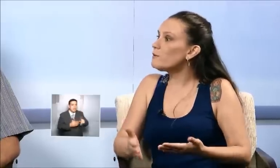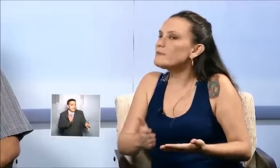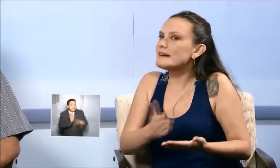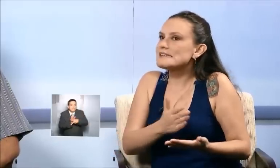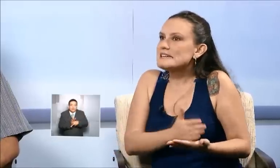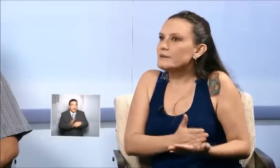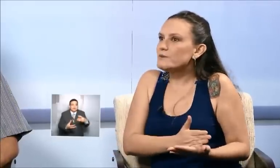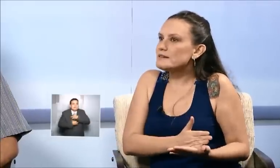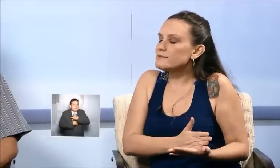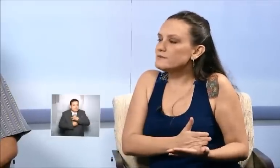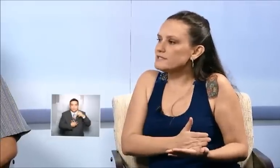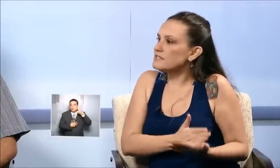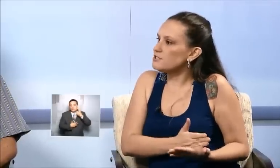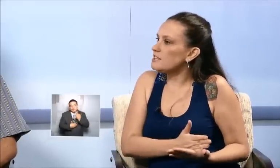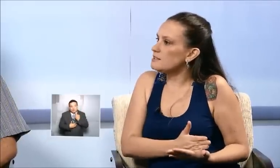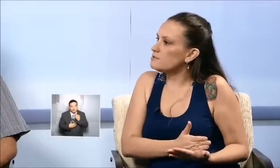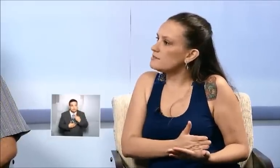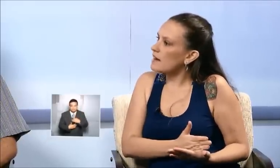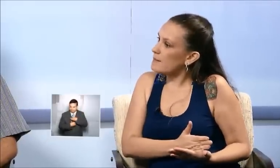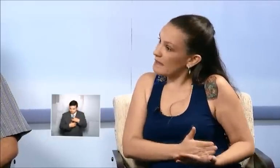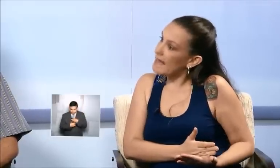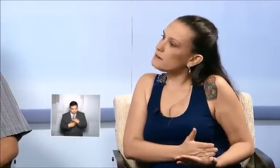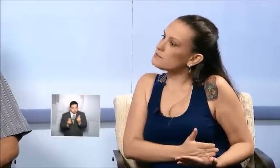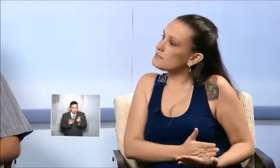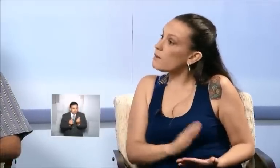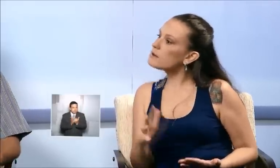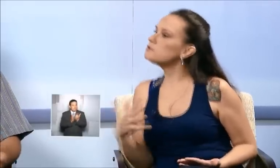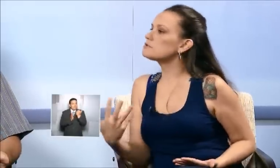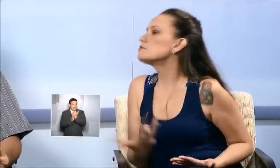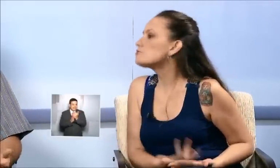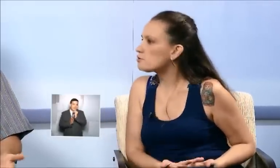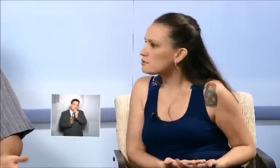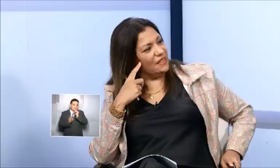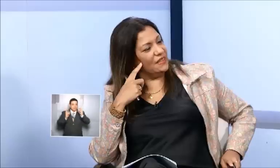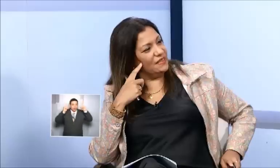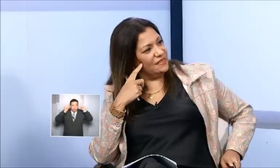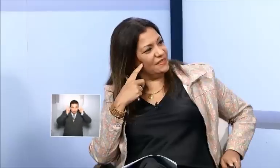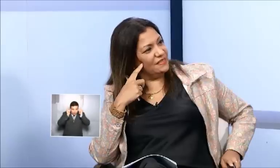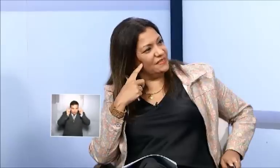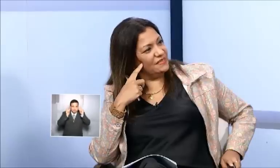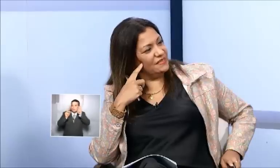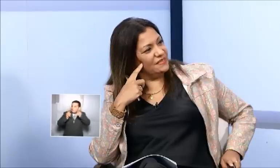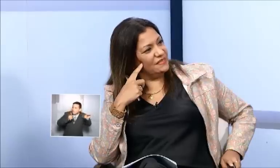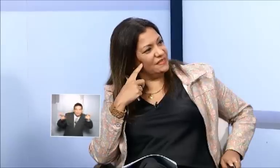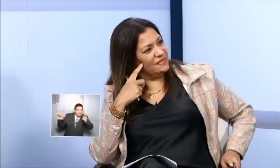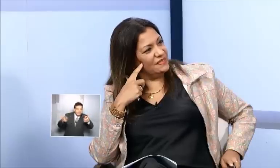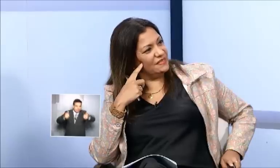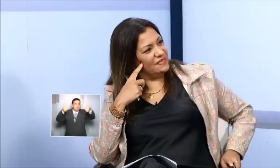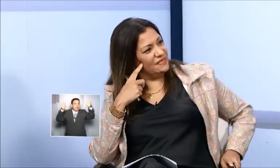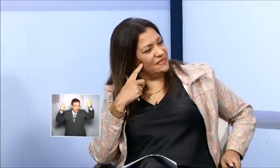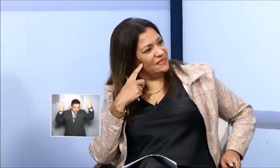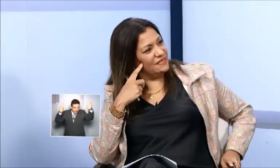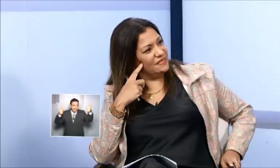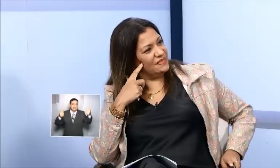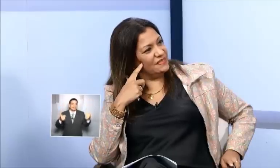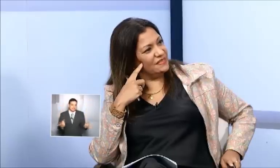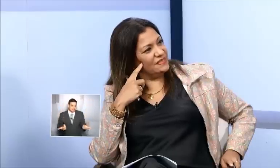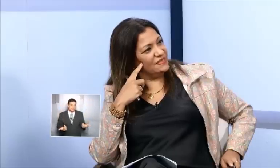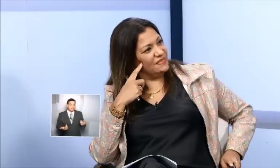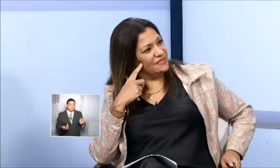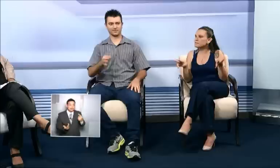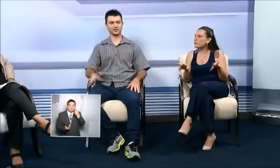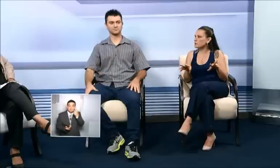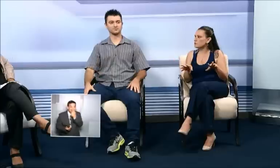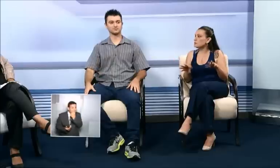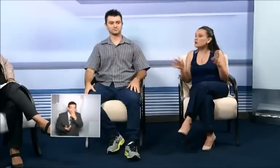tenho um sentido a menos, eu aguço os outros. Então, como eu não tenho audição, eu vou ter meu visual